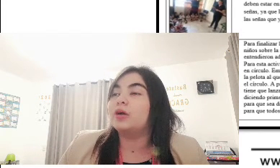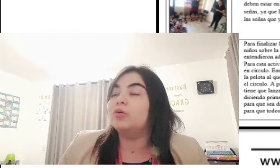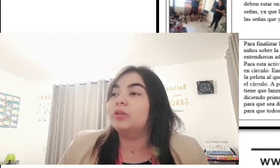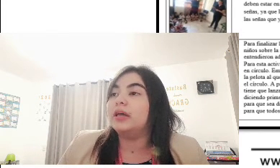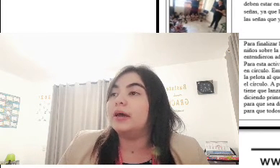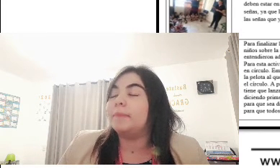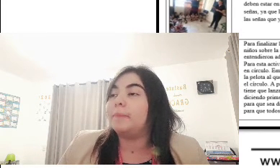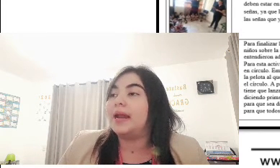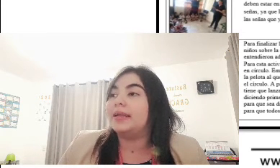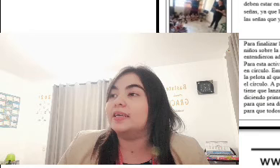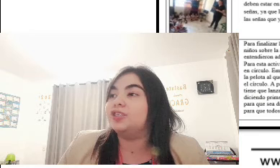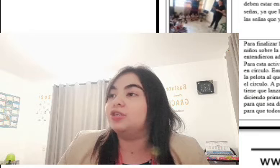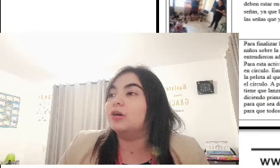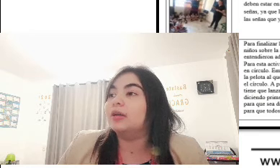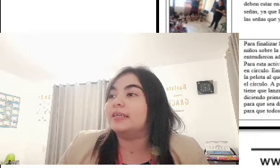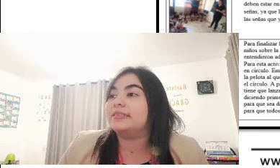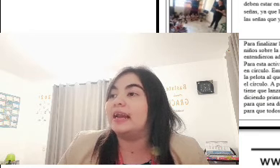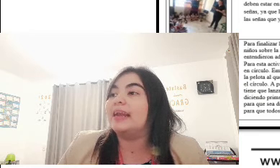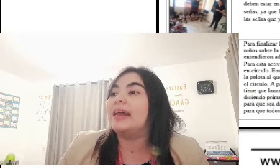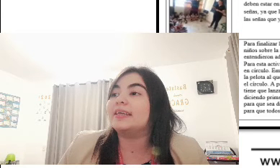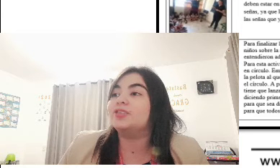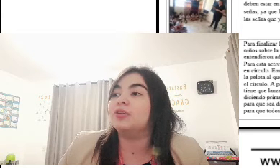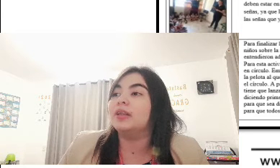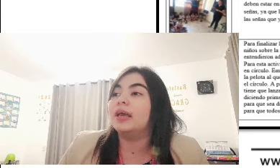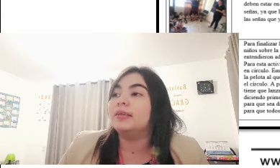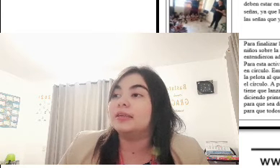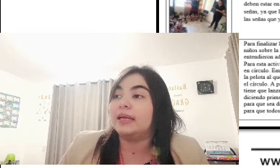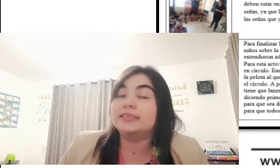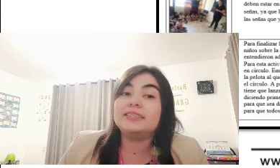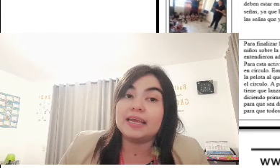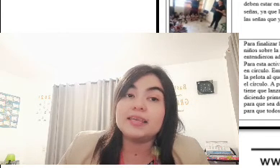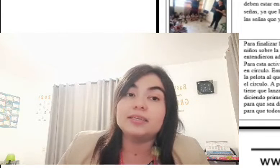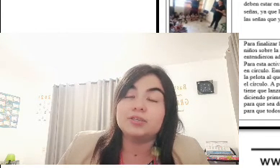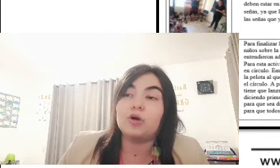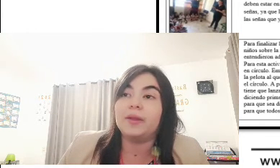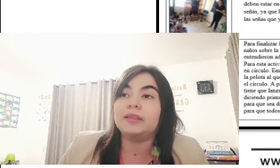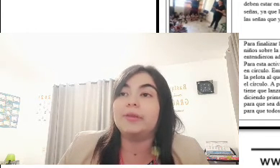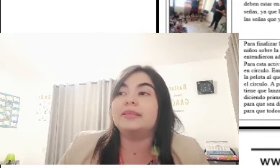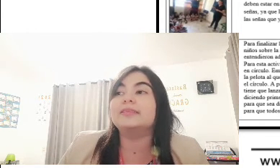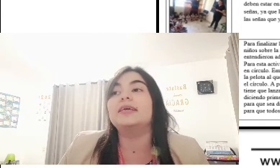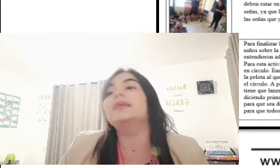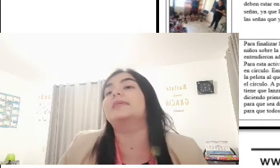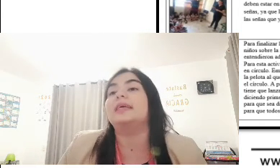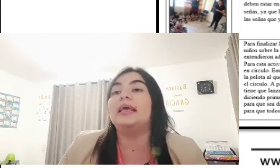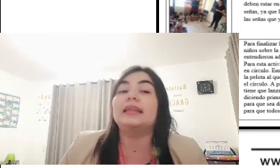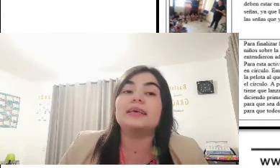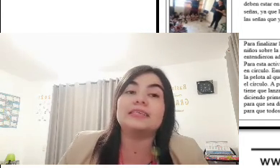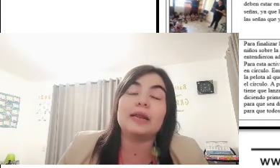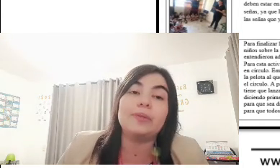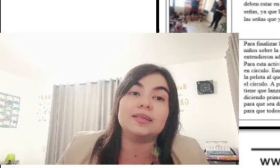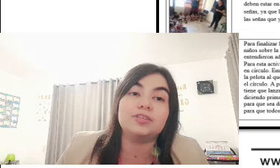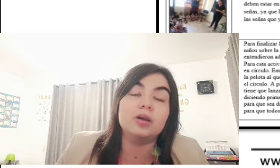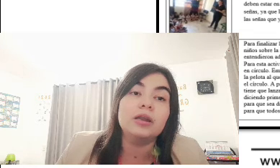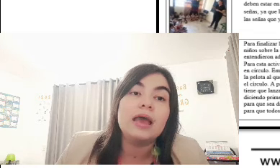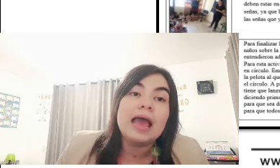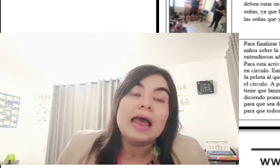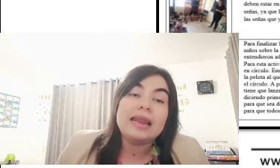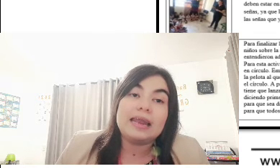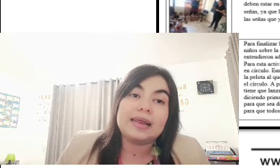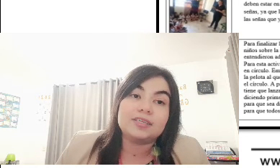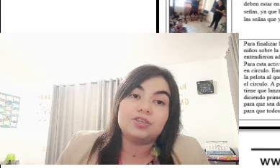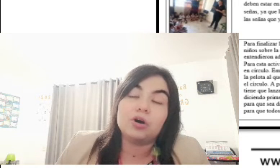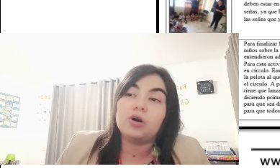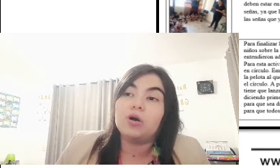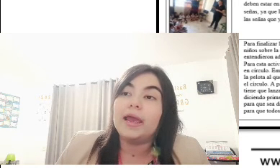Como segunda planeación está la narración de en señas, completamente en señas. Y la tercera planeación,